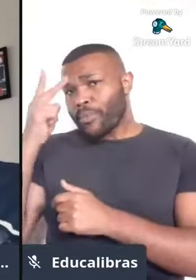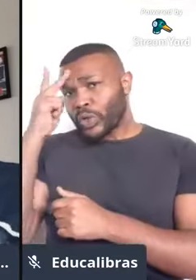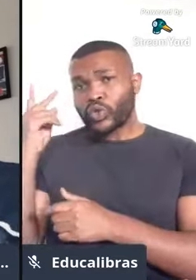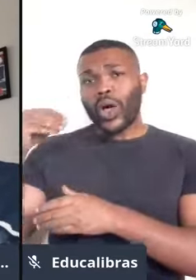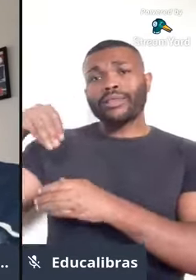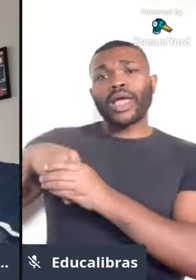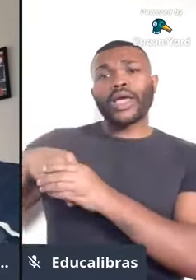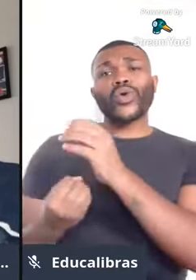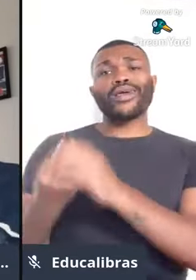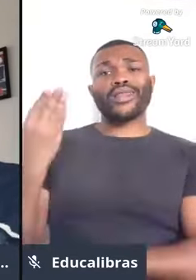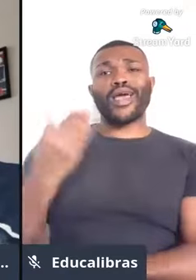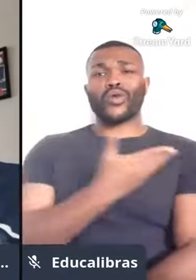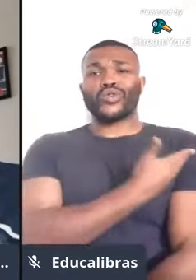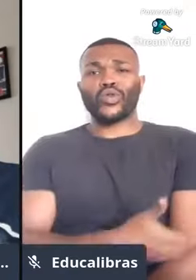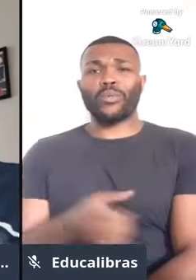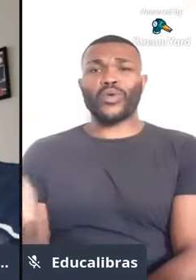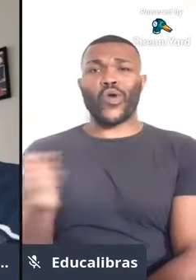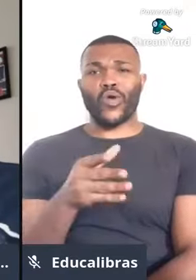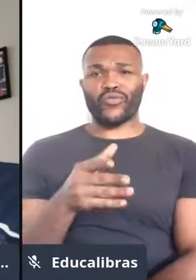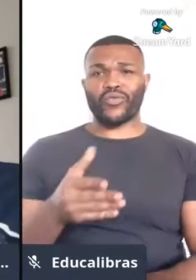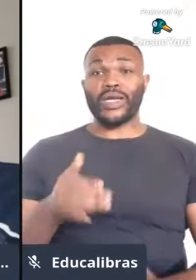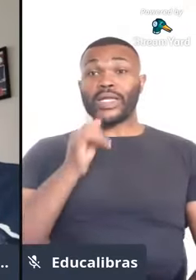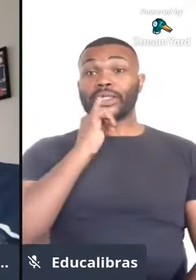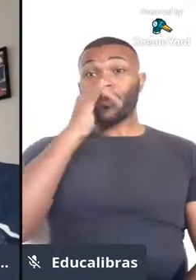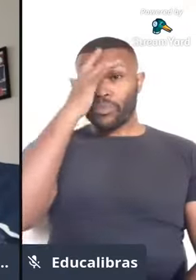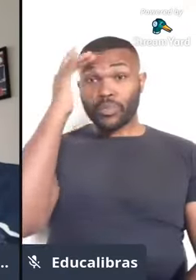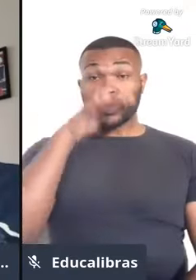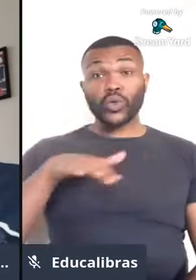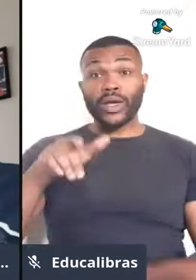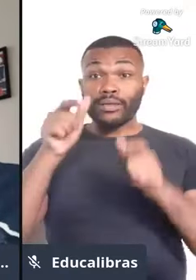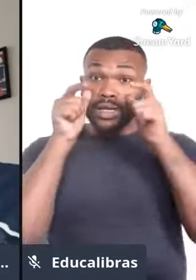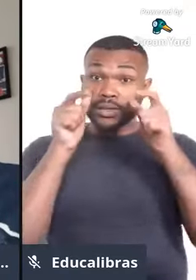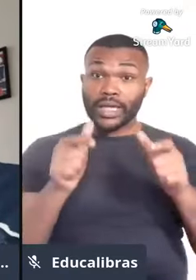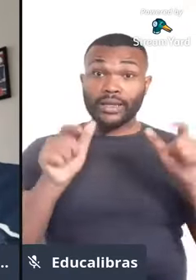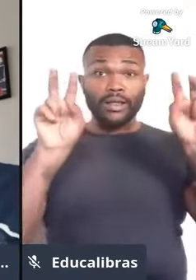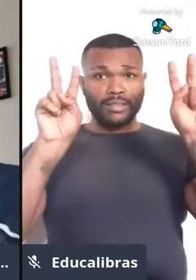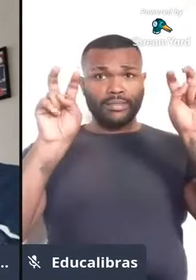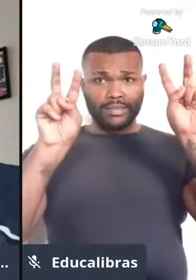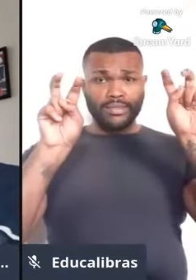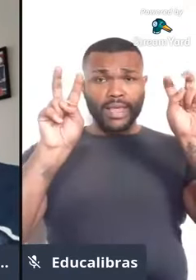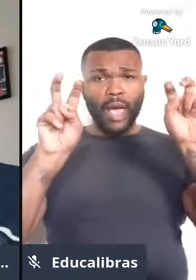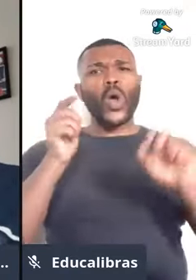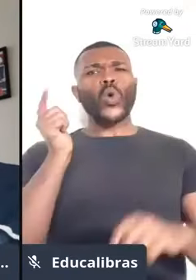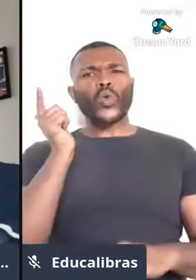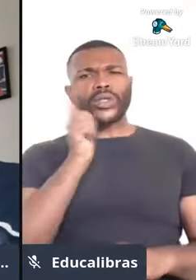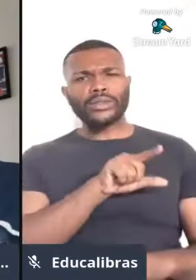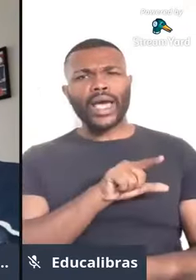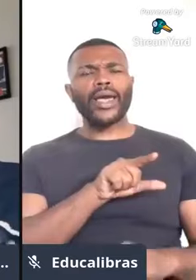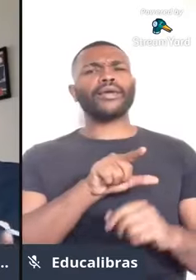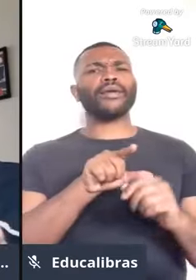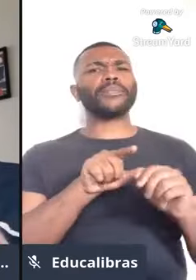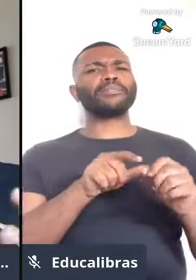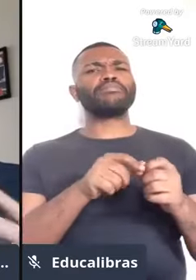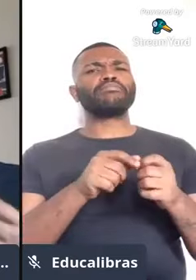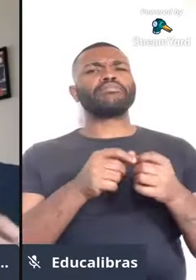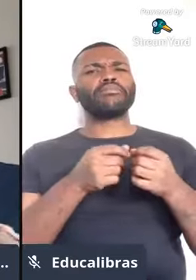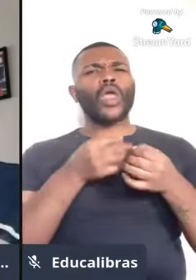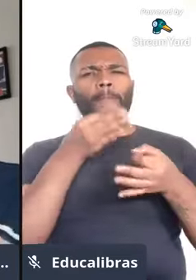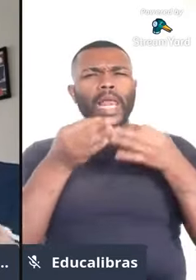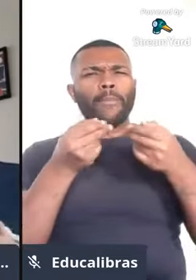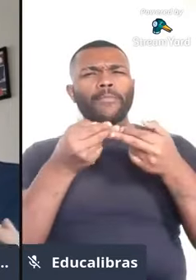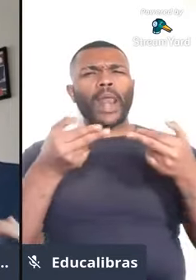Você tem pessoas interessadas no tema que conseguem fazer uma matéria com uma observação mais ampla. Mas as pessoas